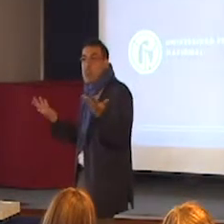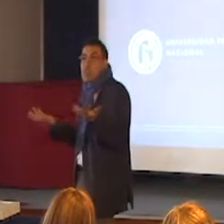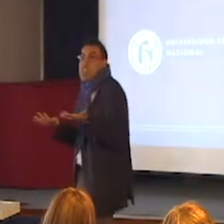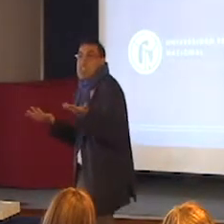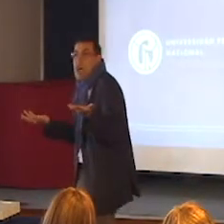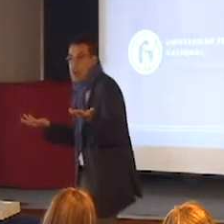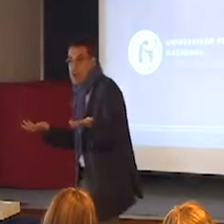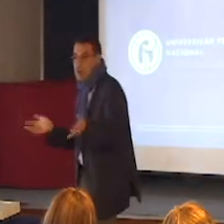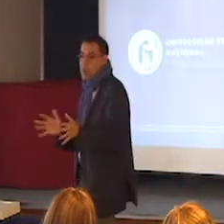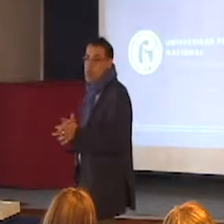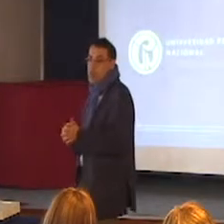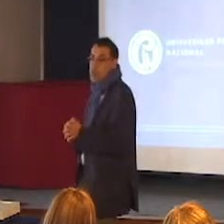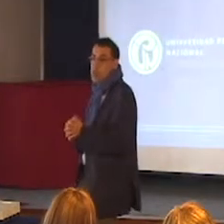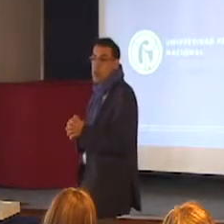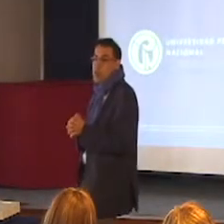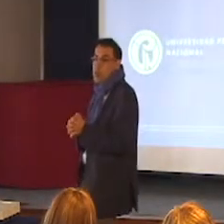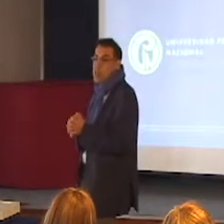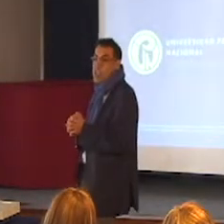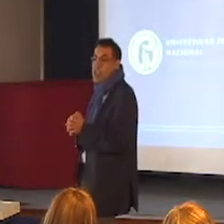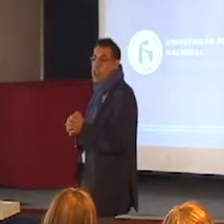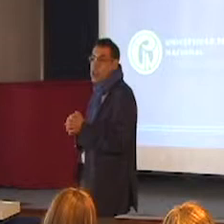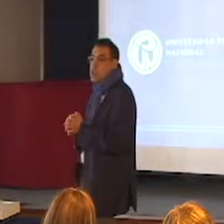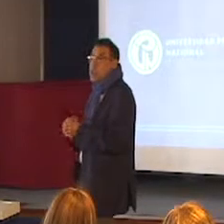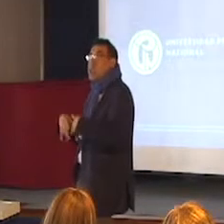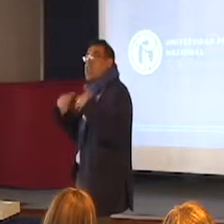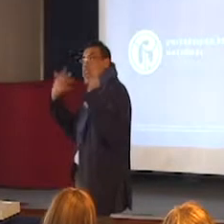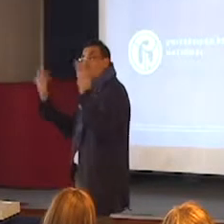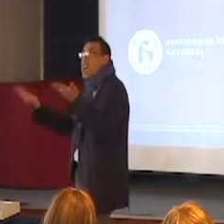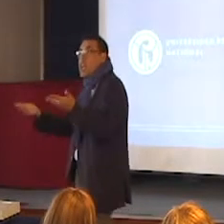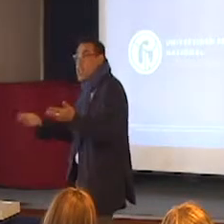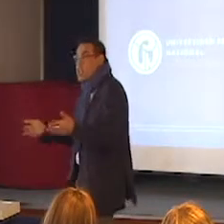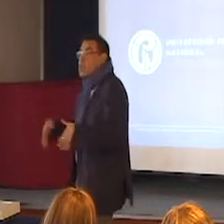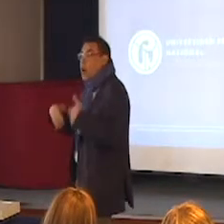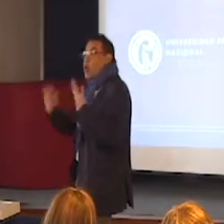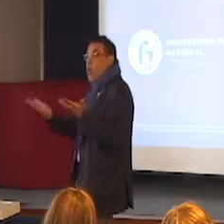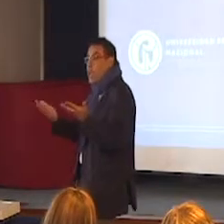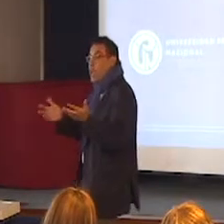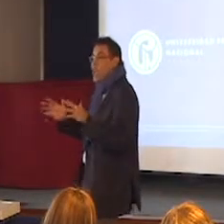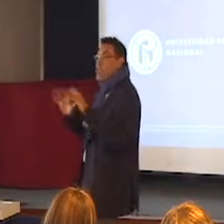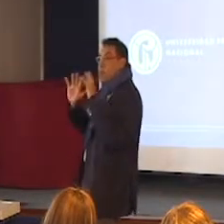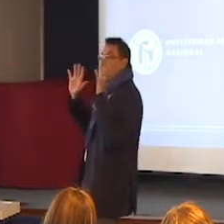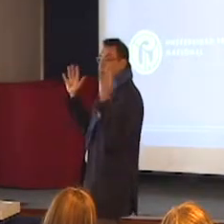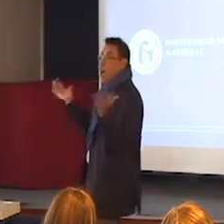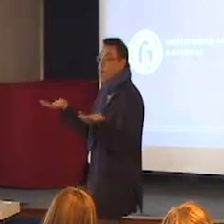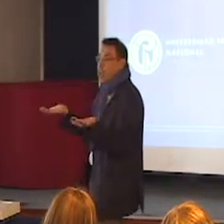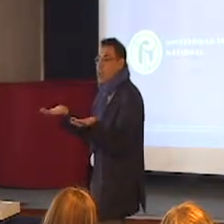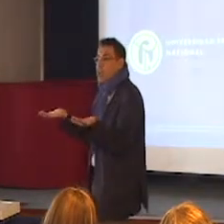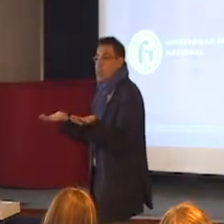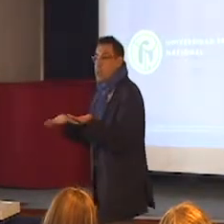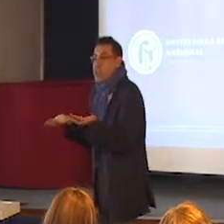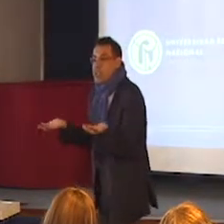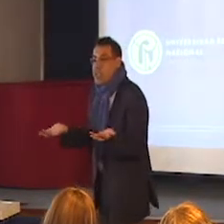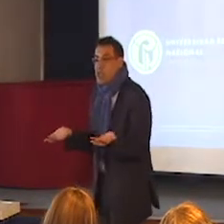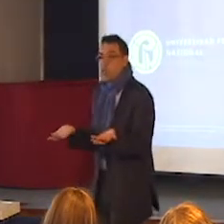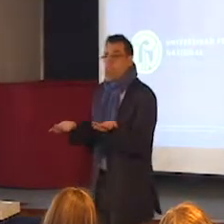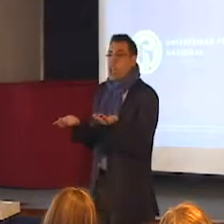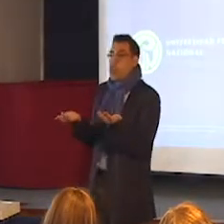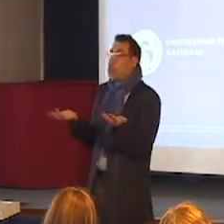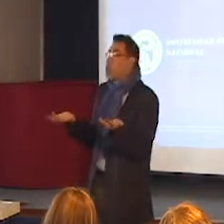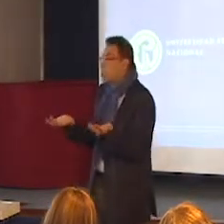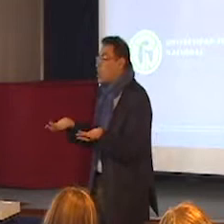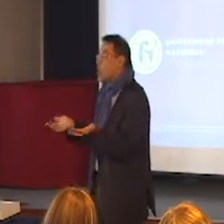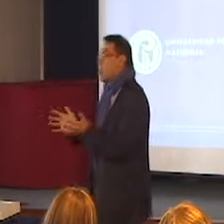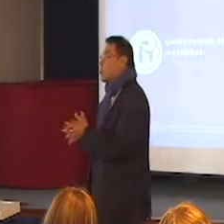queremos formar en eso, queremos saber qué saben los profesionales sobre la comunicación, y desde ahí poder ese programa que